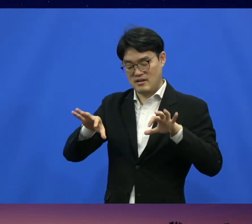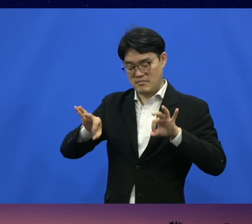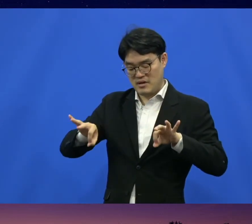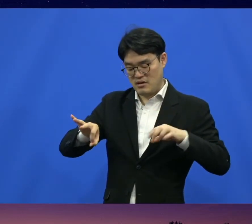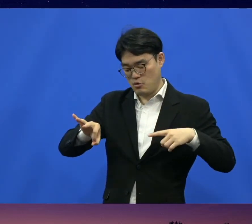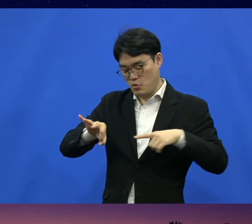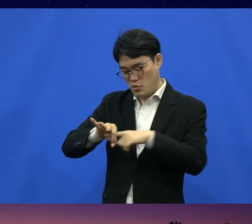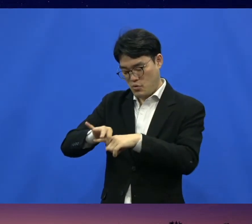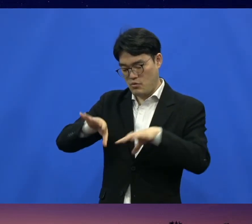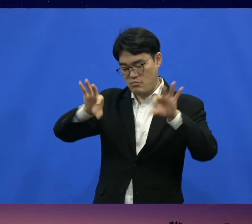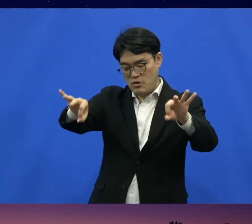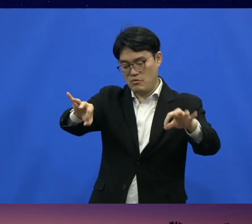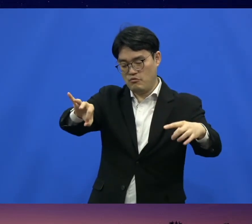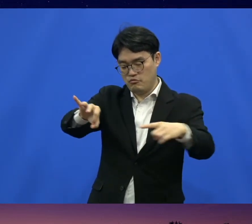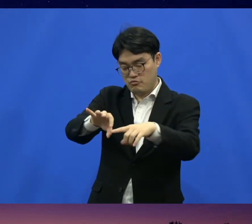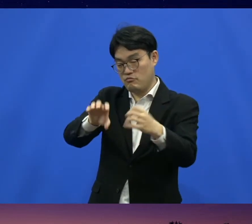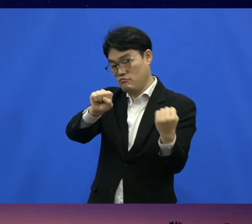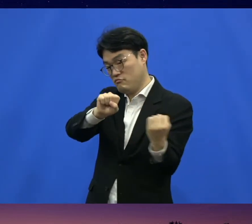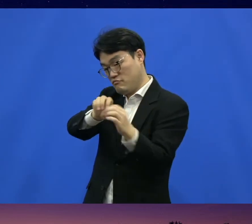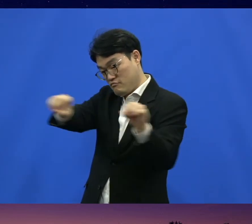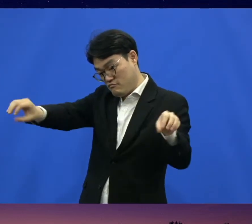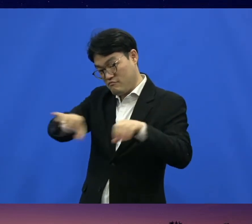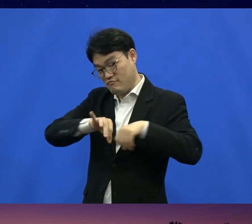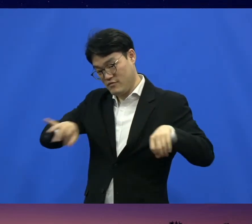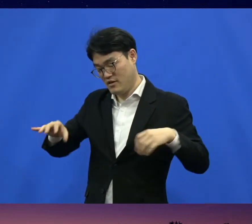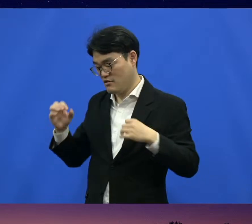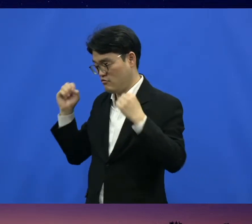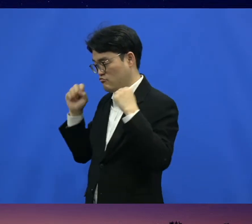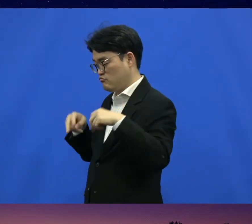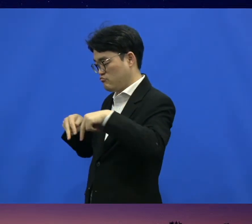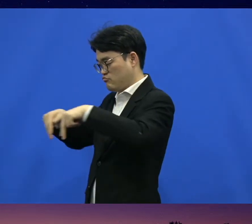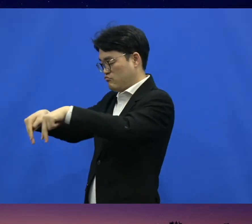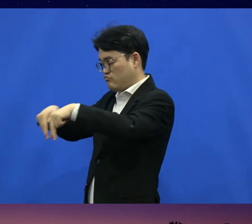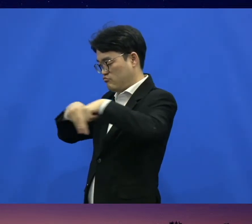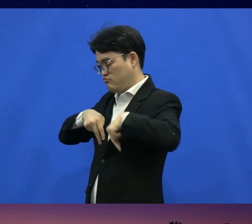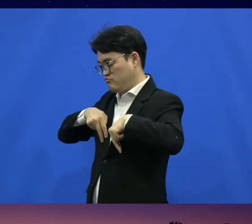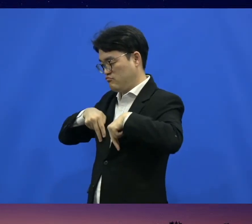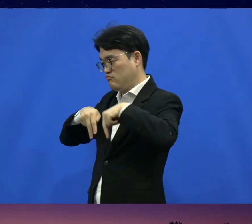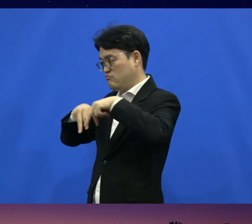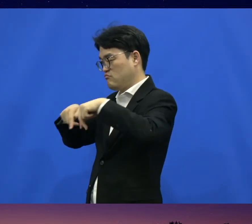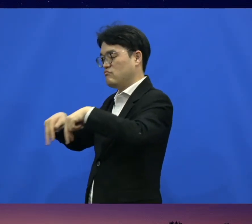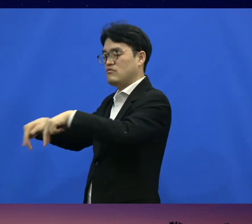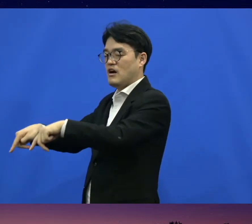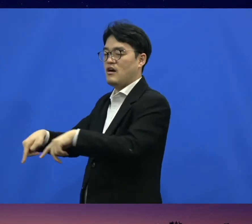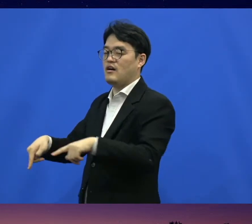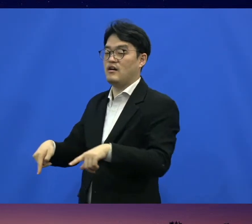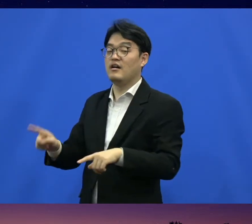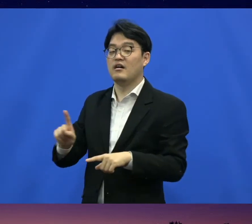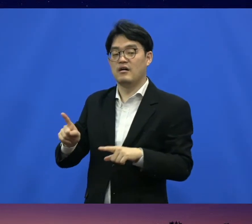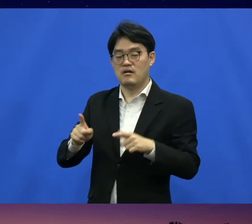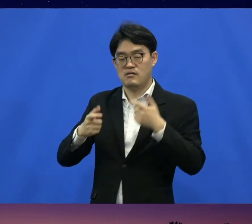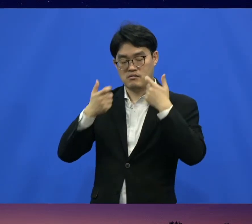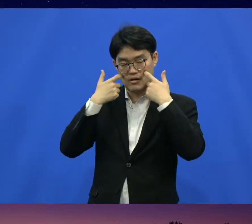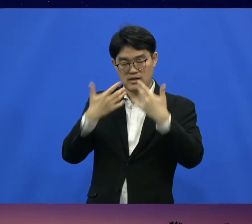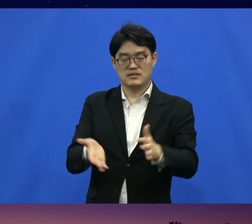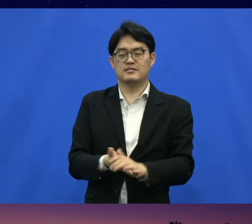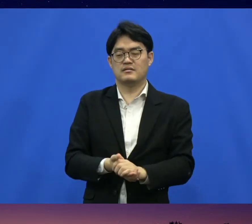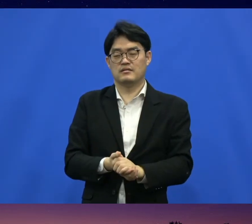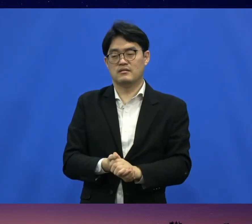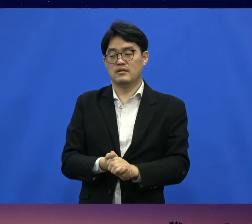거죠. 정확하게 정한 대로. 그러니까 실수를 반복하지 않으려면 말씀으로 돌아가야 되는